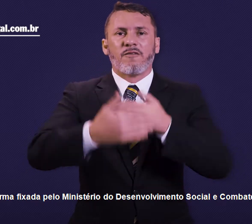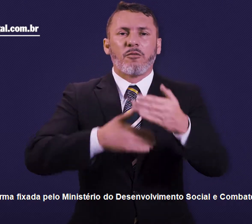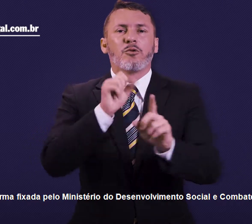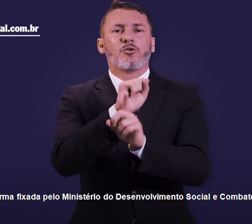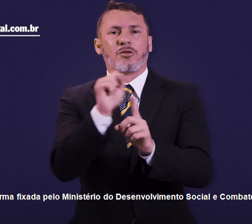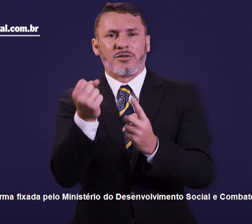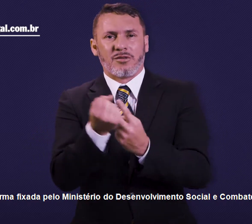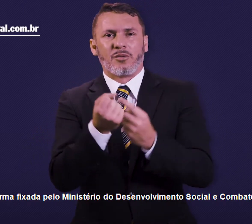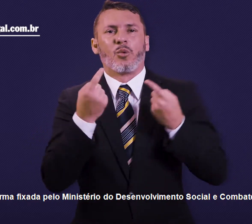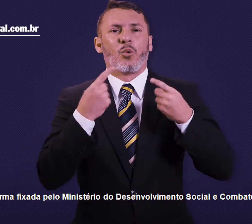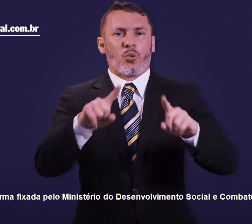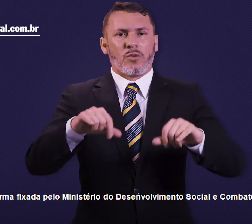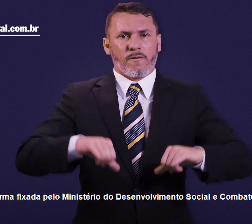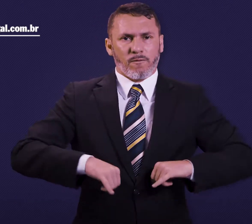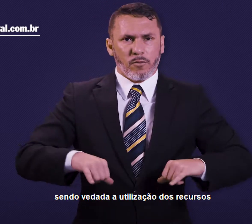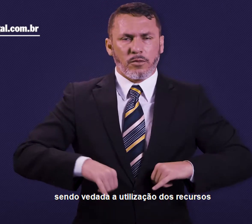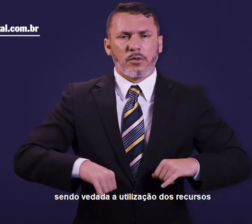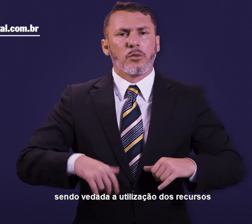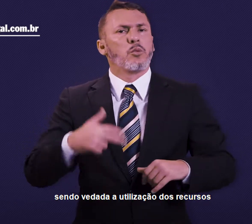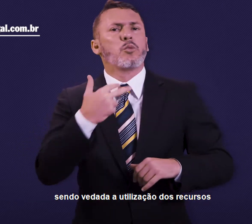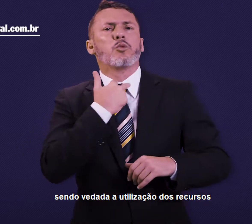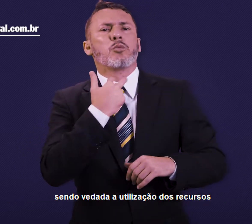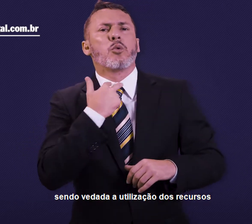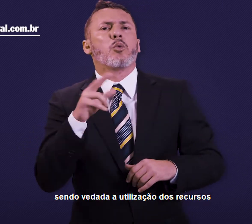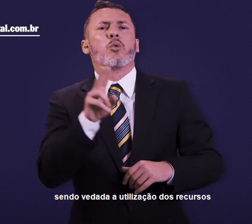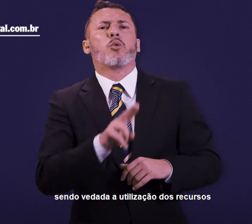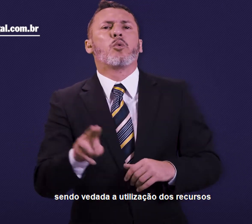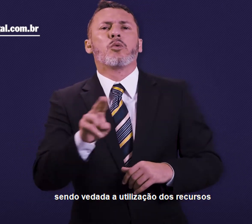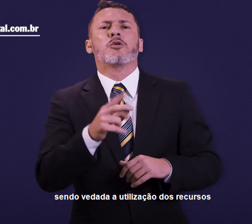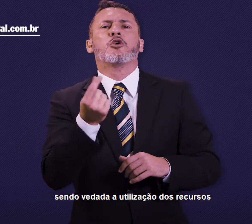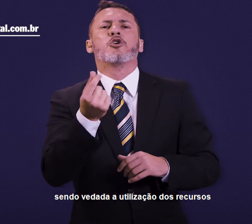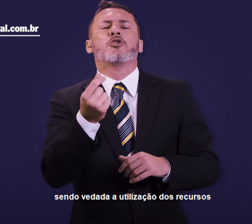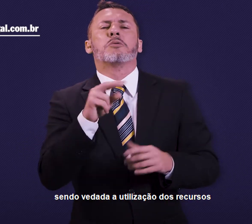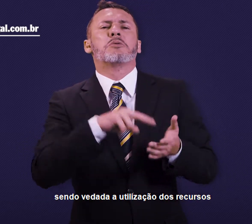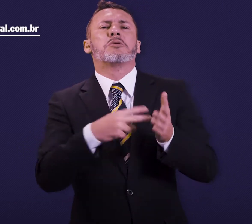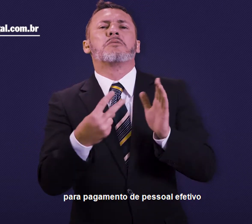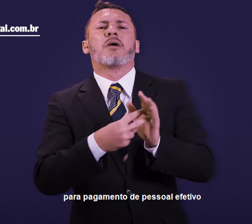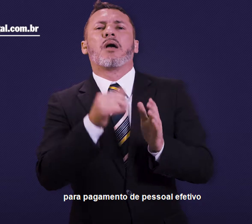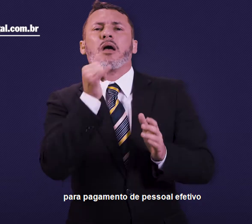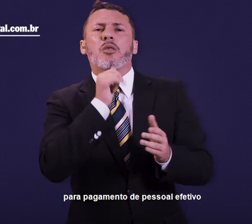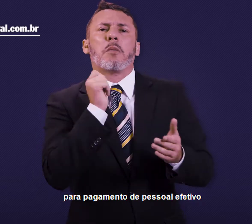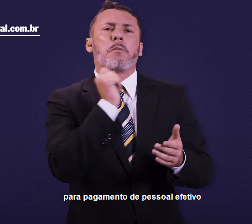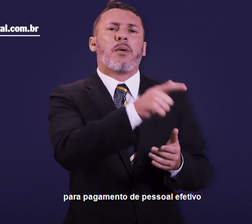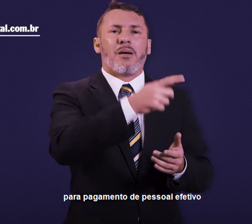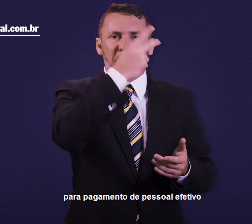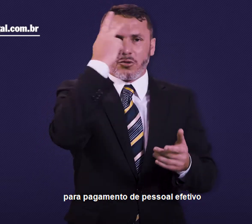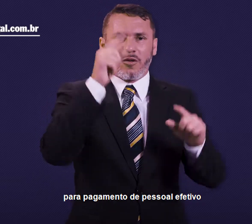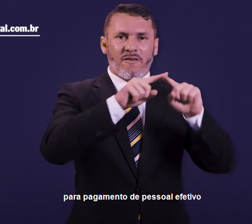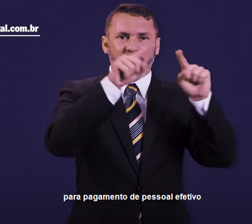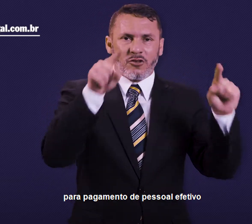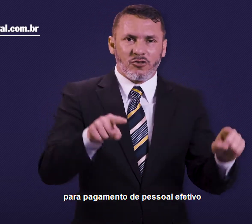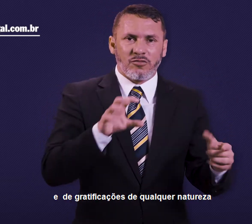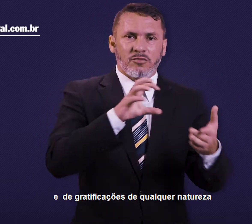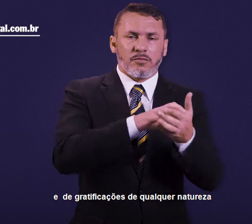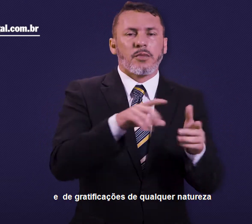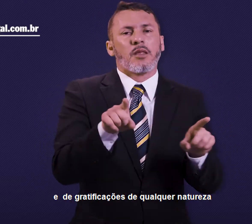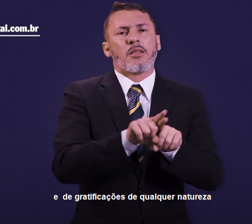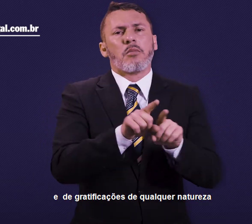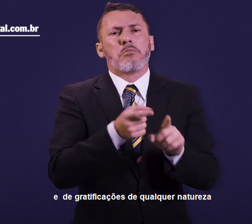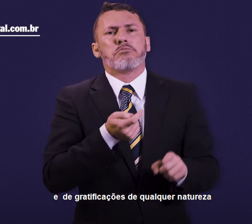Social e Combate à Fome, sendo vedada a utilização dos recursos para pagamento de pessoal efetivo e de gratificações